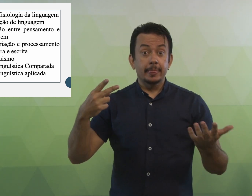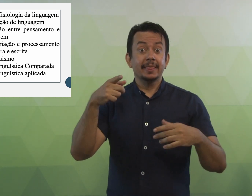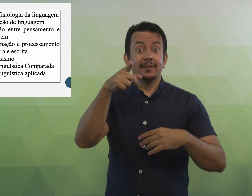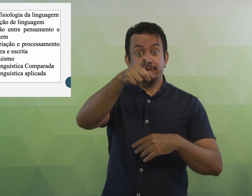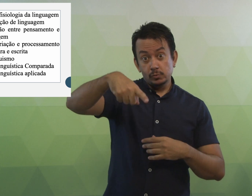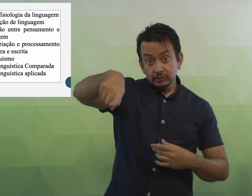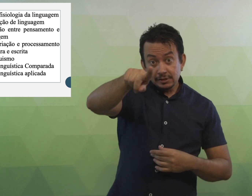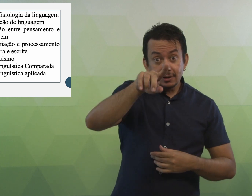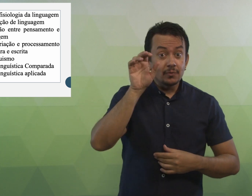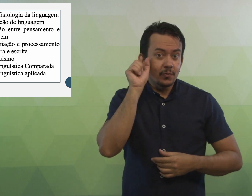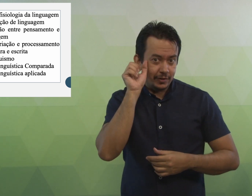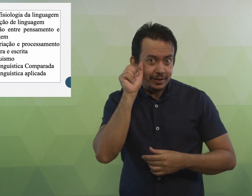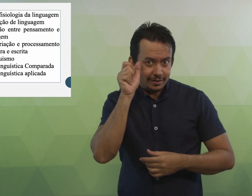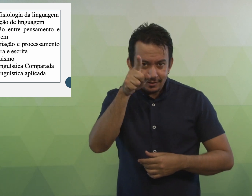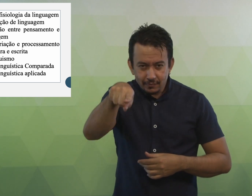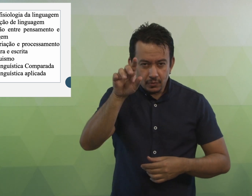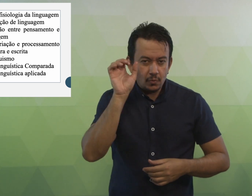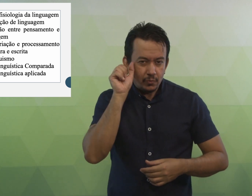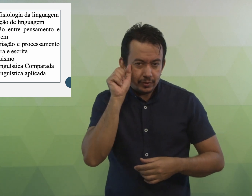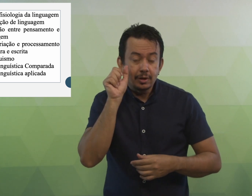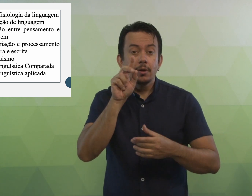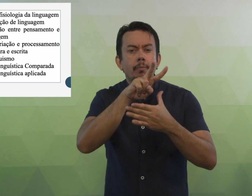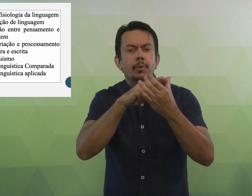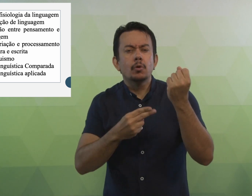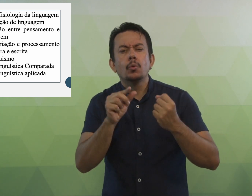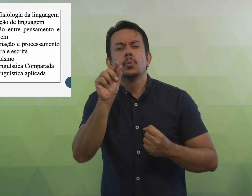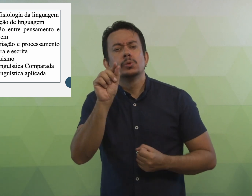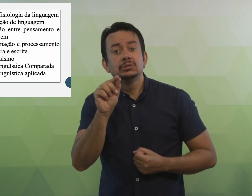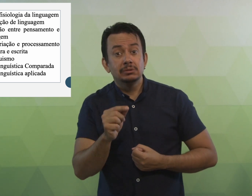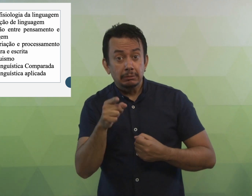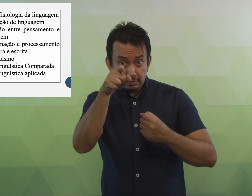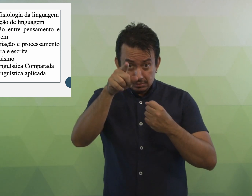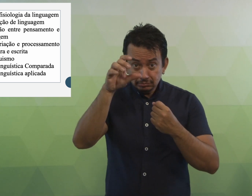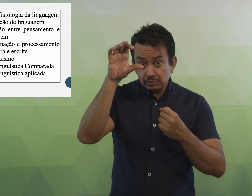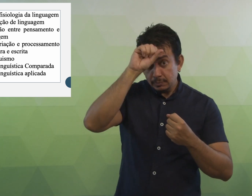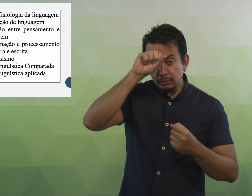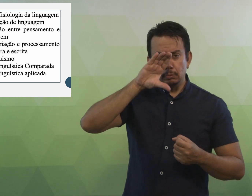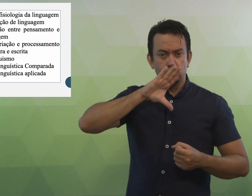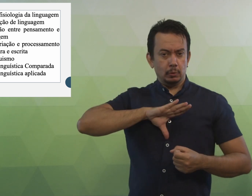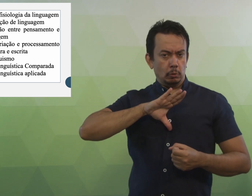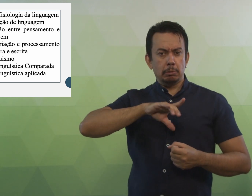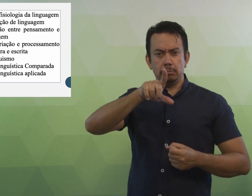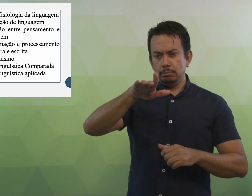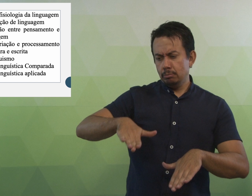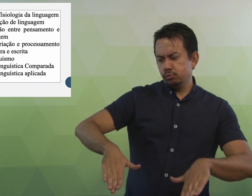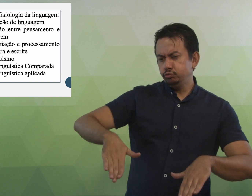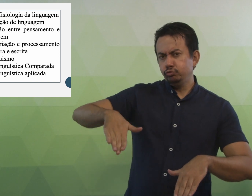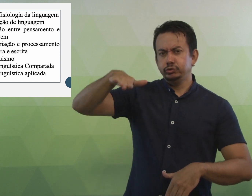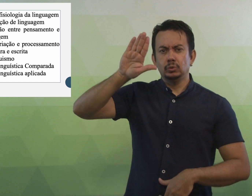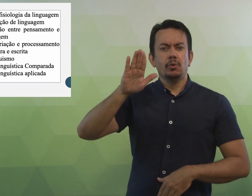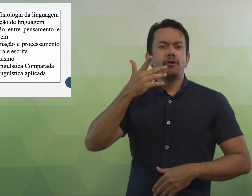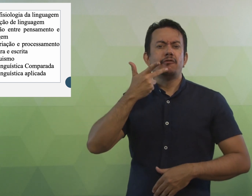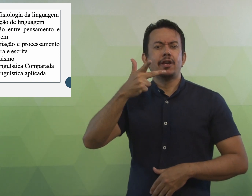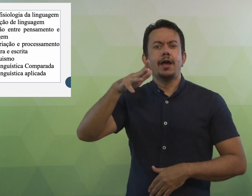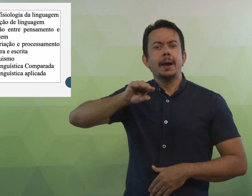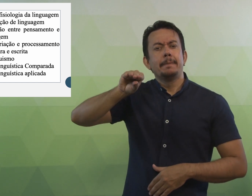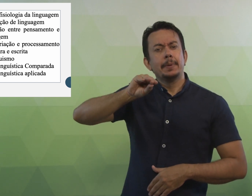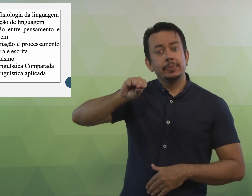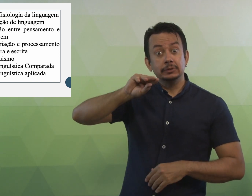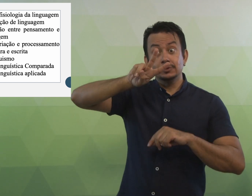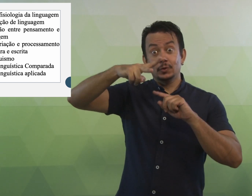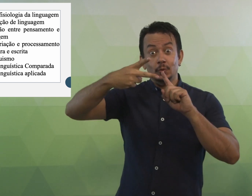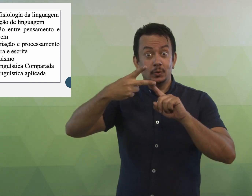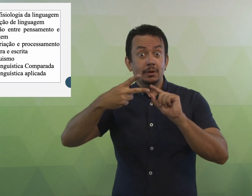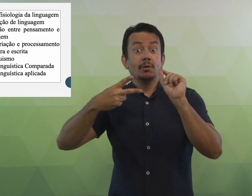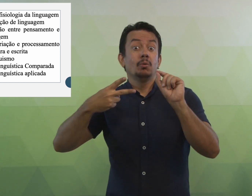Então, independente de qual seja a língua, o bilinguismo tem essas duas línguas. Então, vocês,